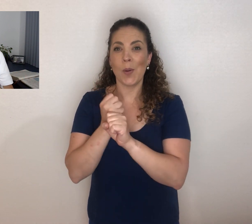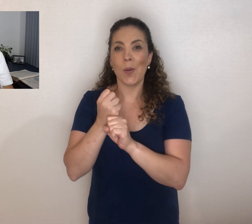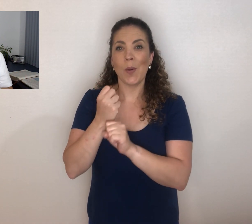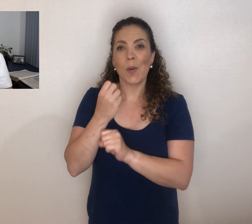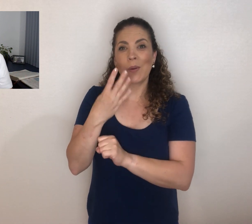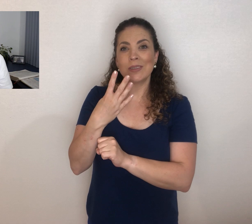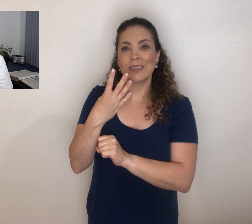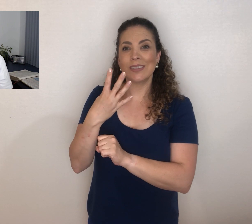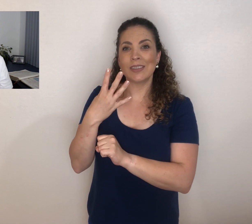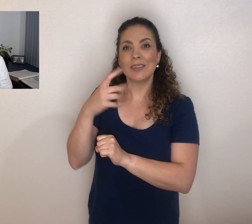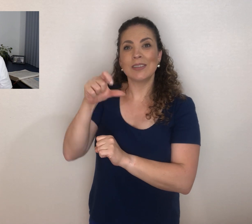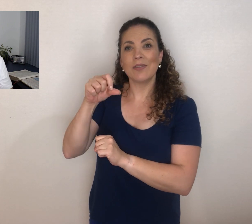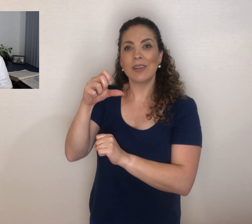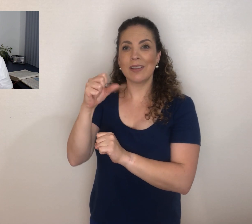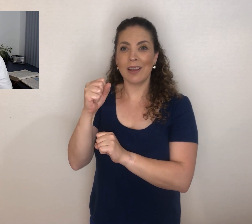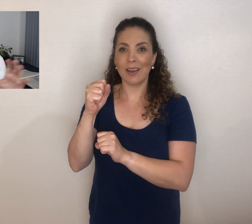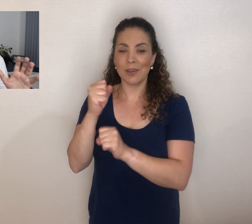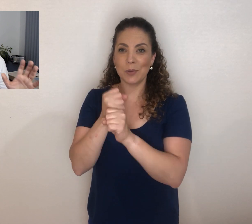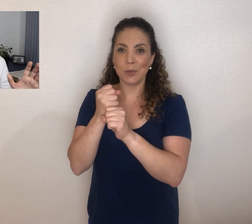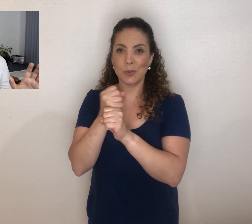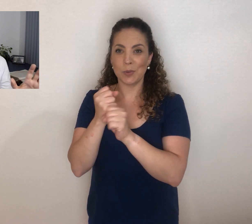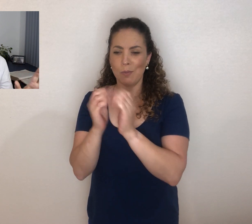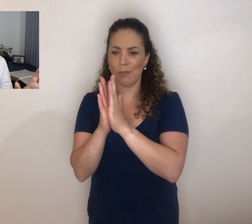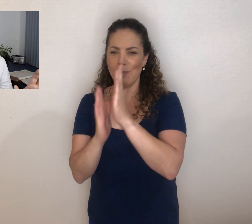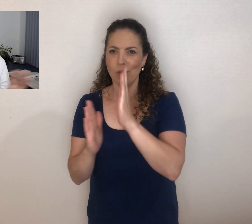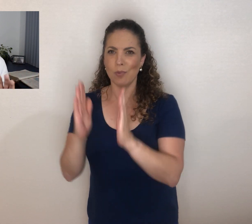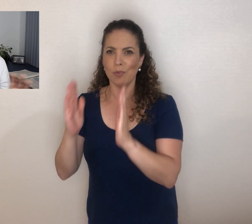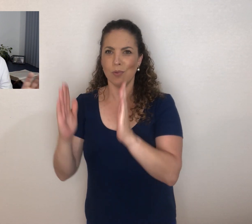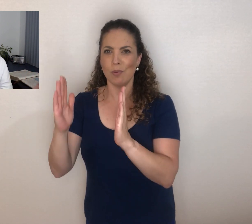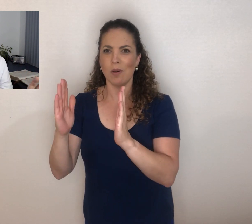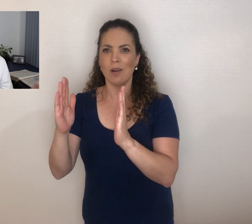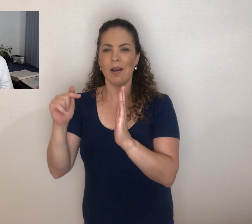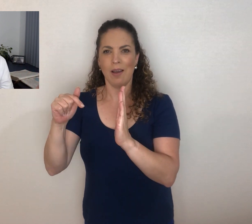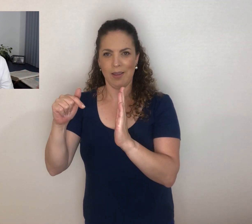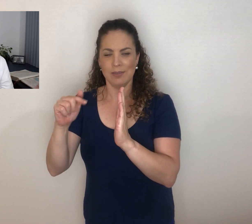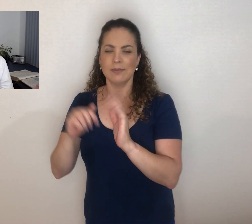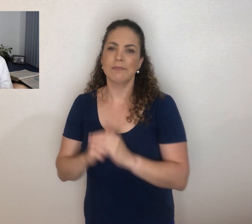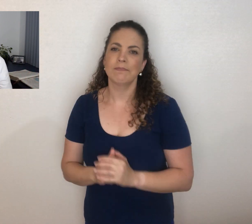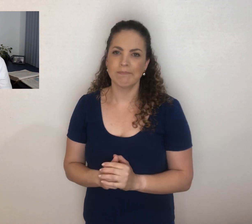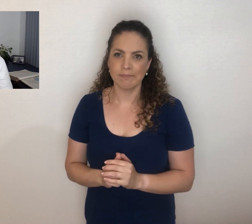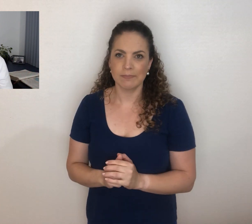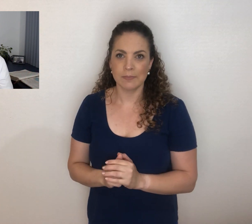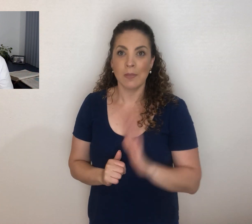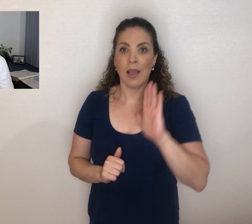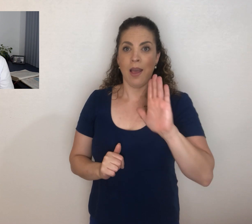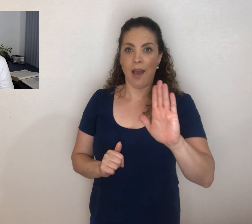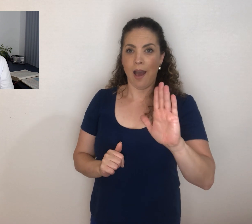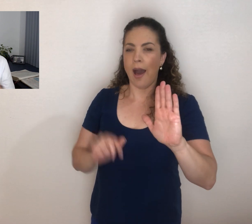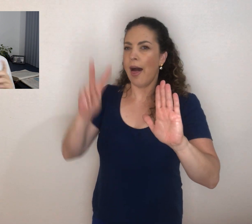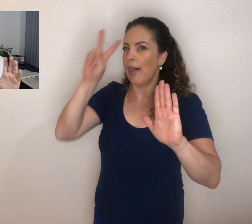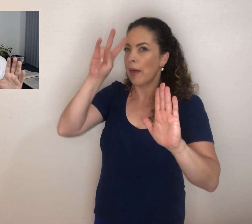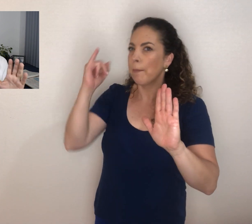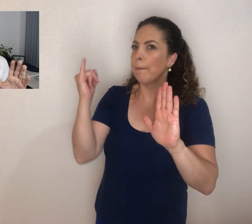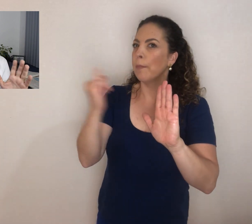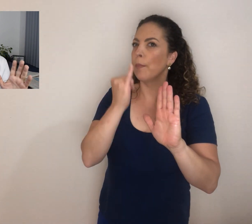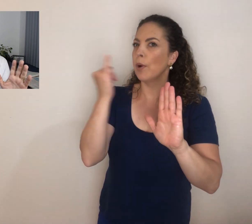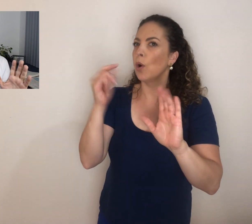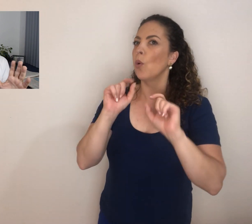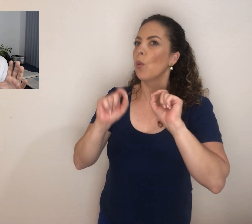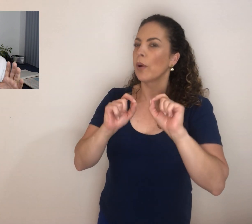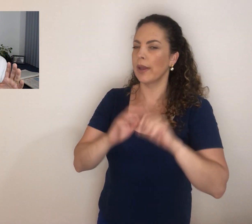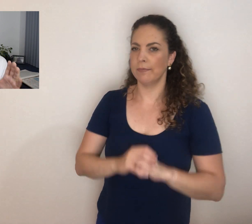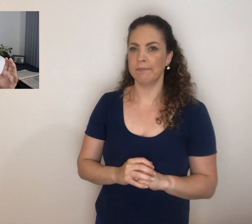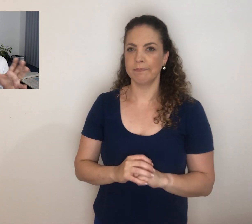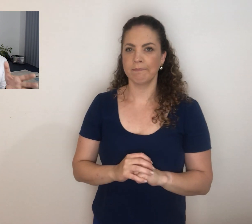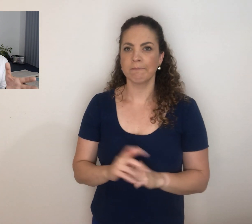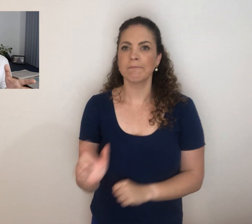um período que abarca 490 anos, e lembrando só